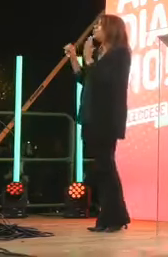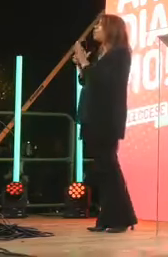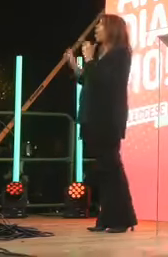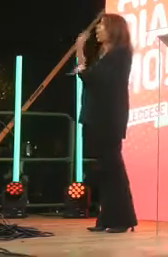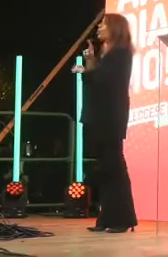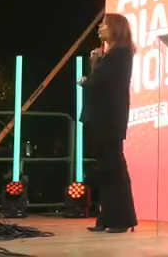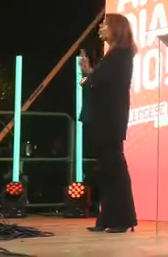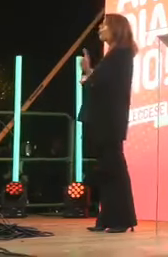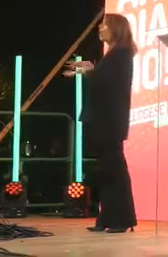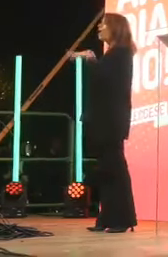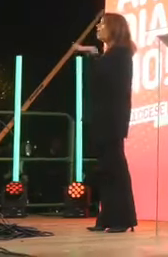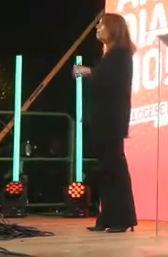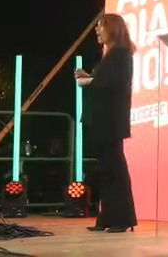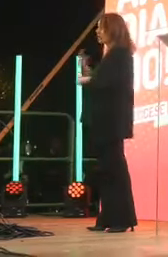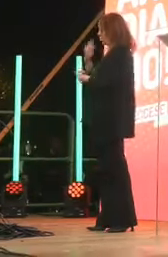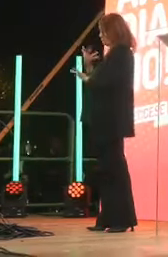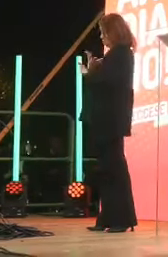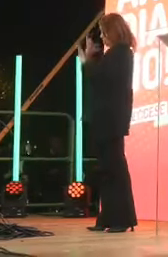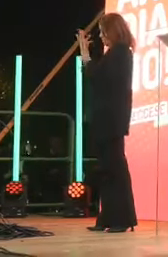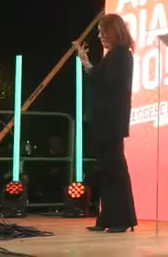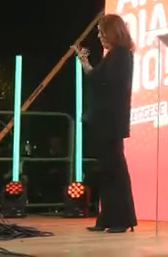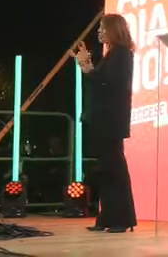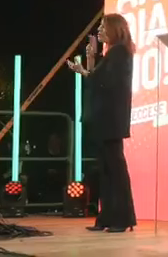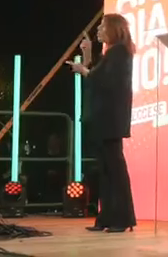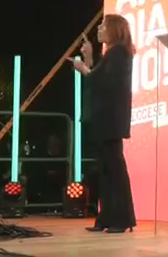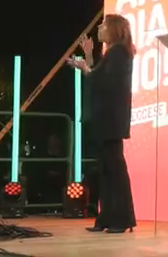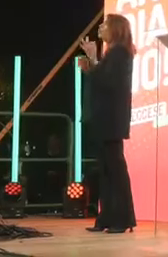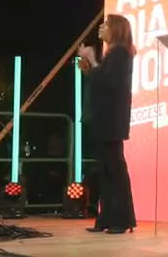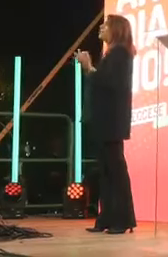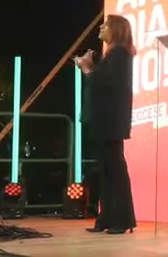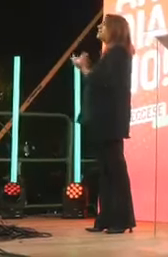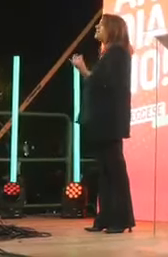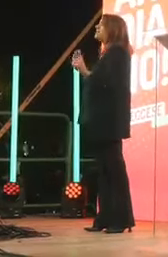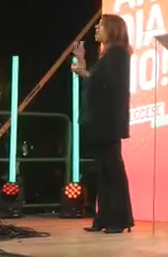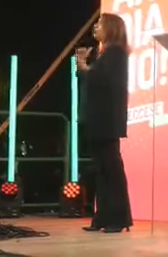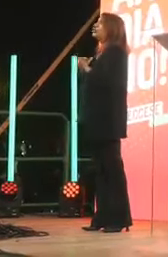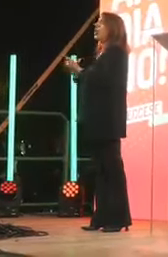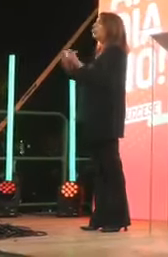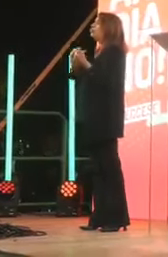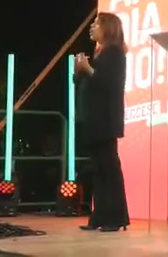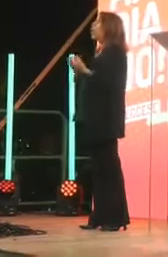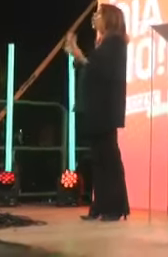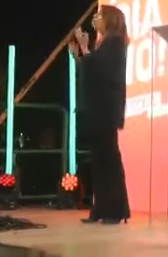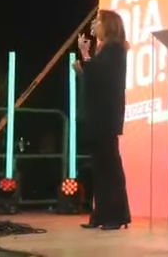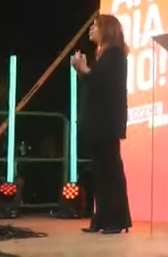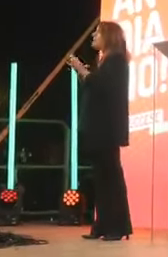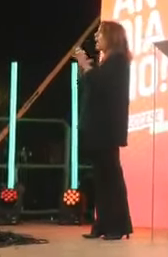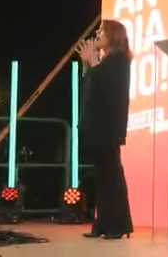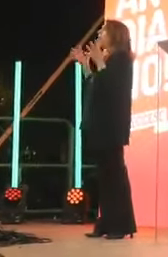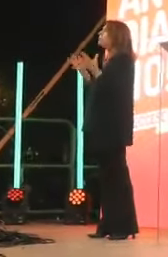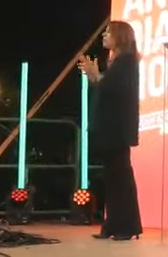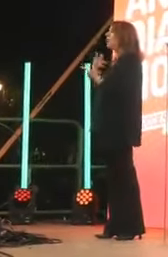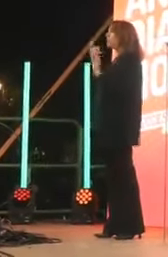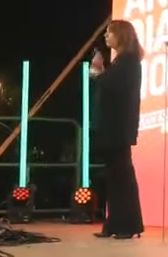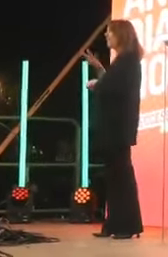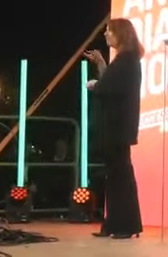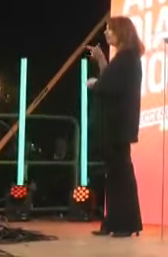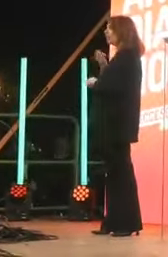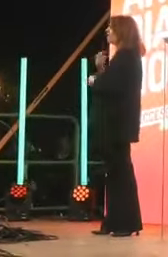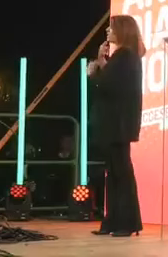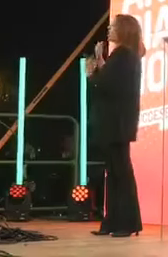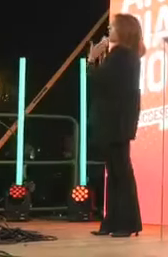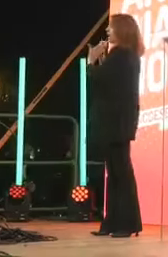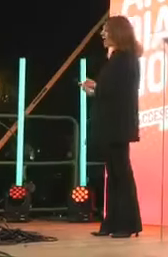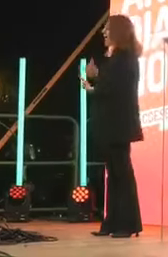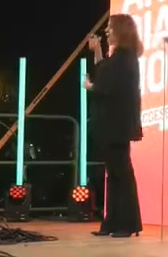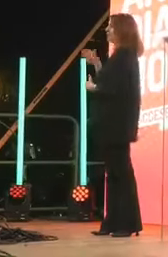impegno che parla chiaro e parla di giustizia sociale e parla di giustizia ambientale. Io ti ringrazio Vito per